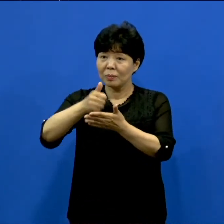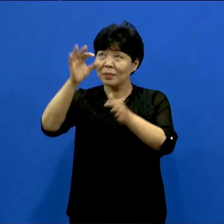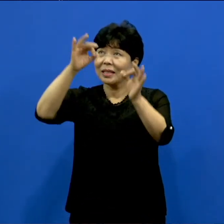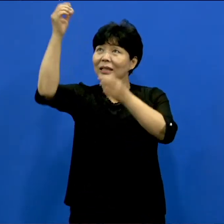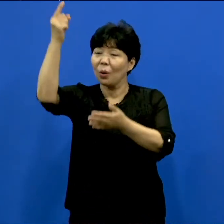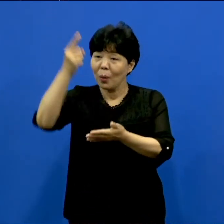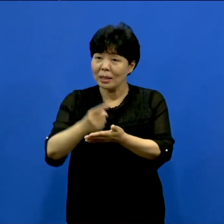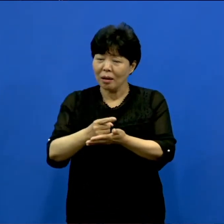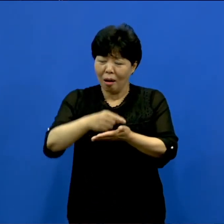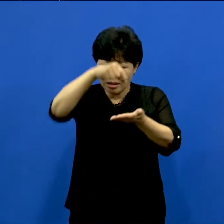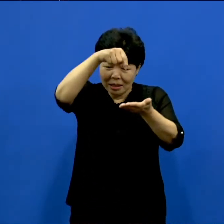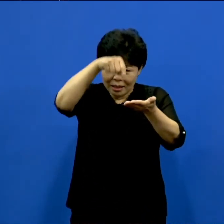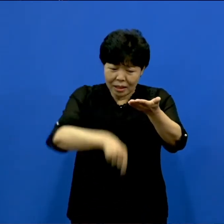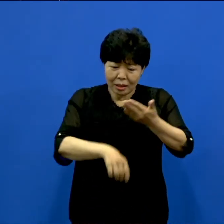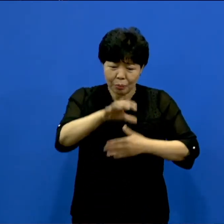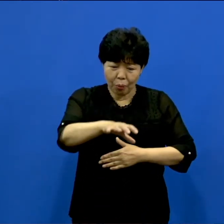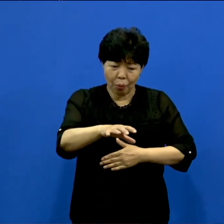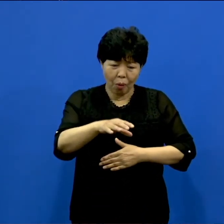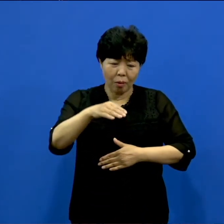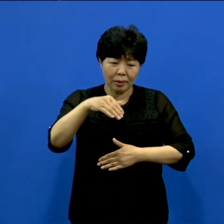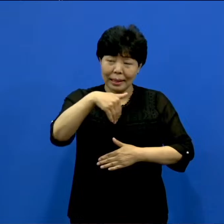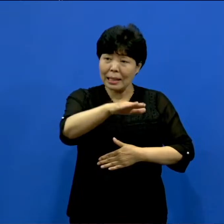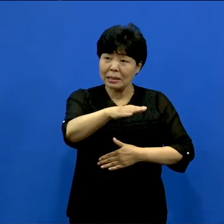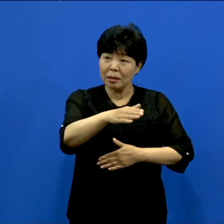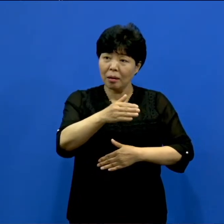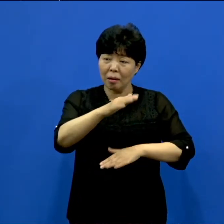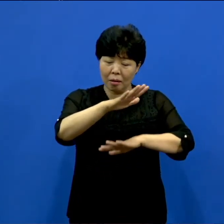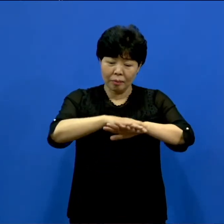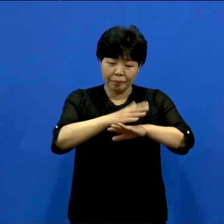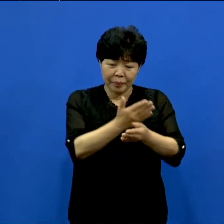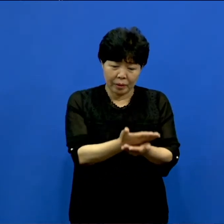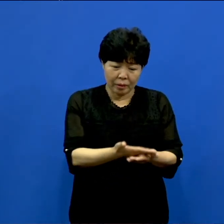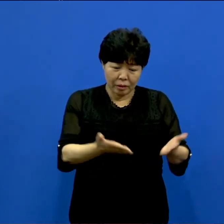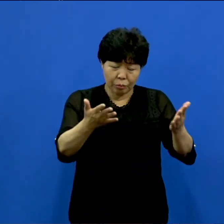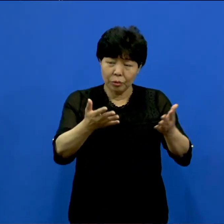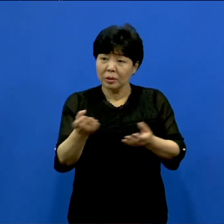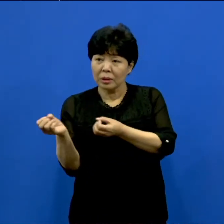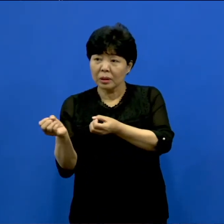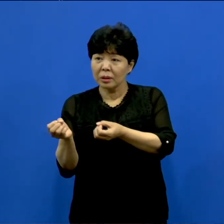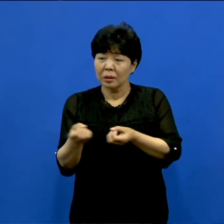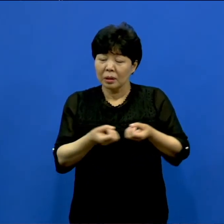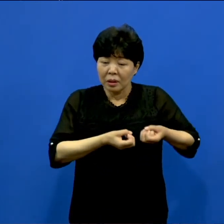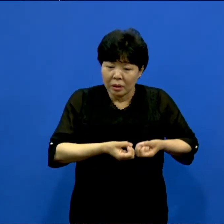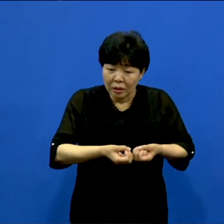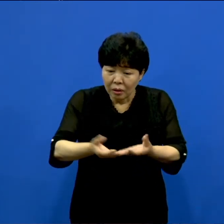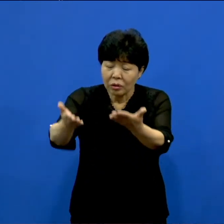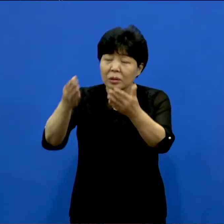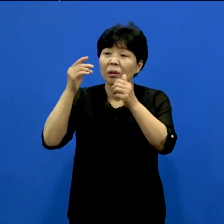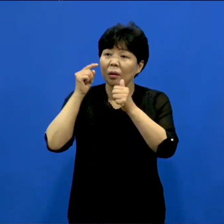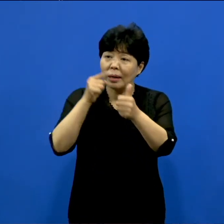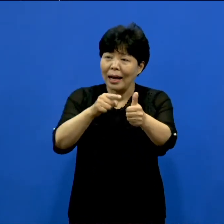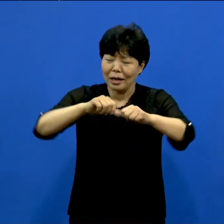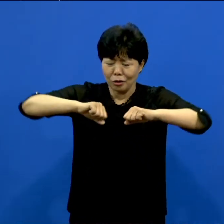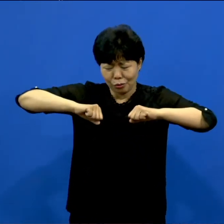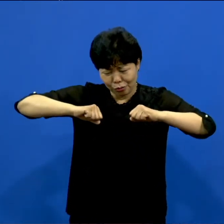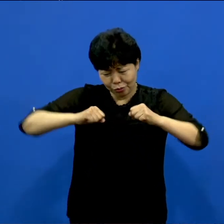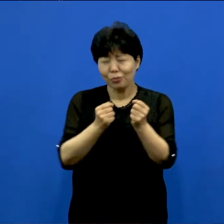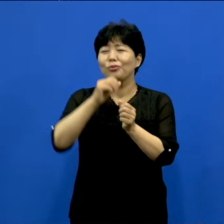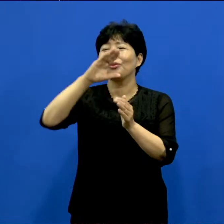가서 그물을 던져라라고 하는 이 말씀이 갑자기 밀고 들어온 거예요. 내 지식과 경험의 세계에 밀고 들어온